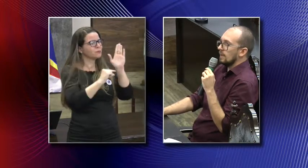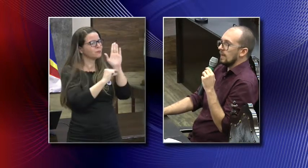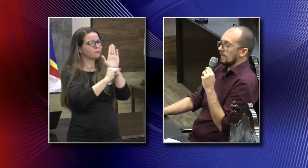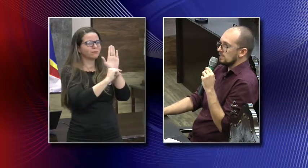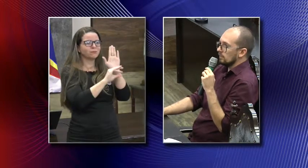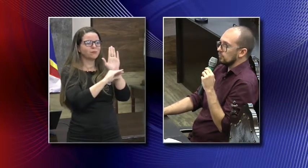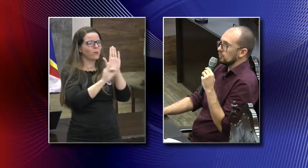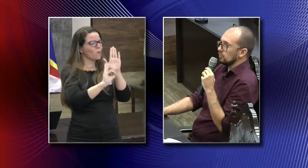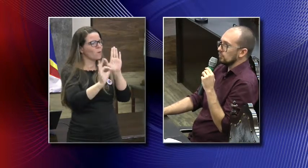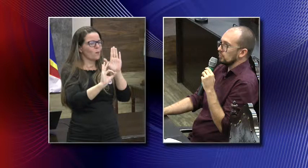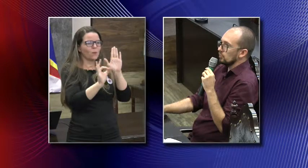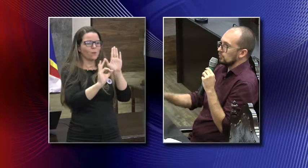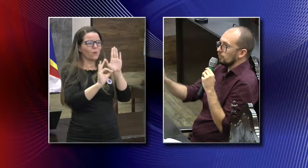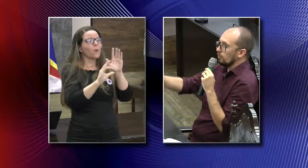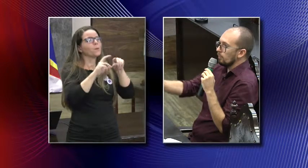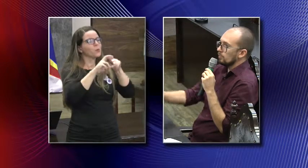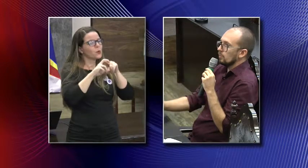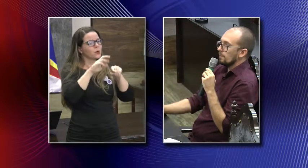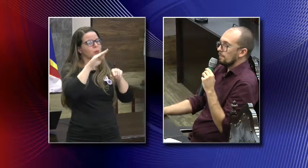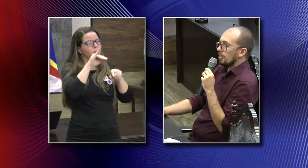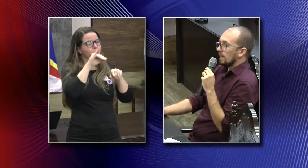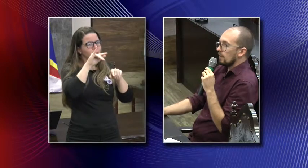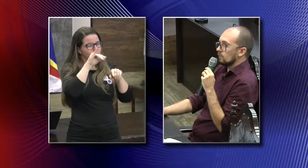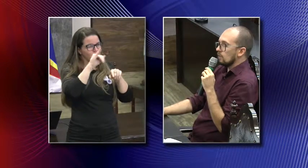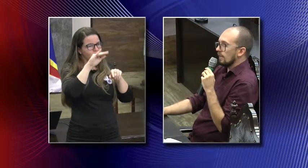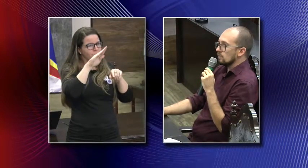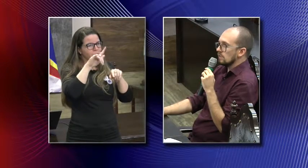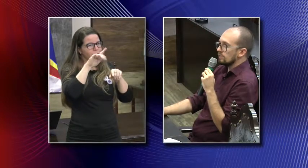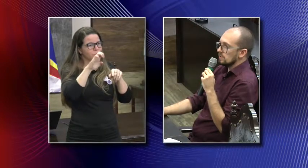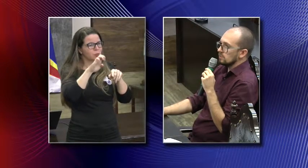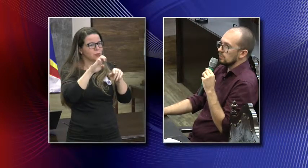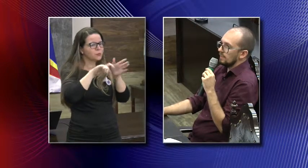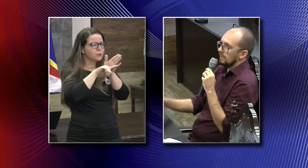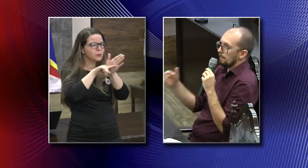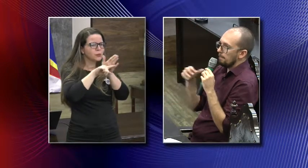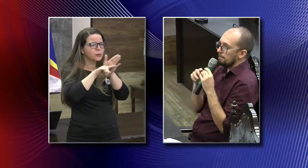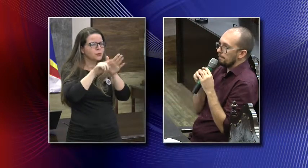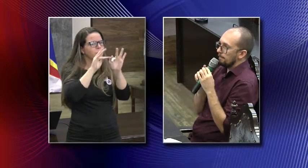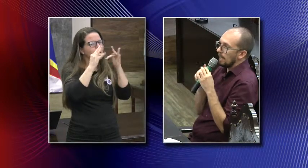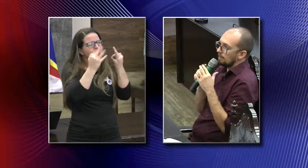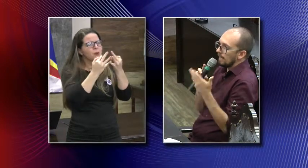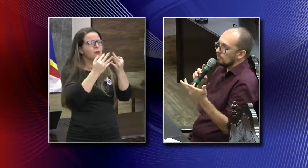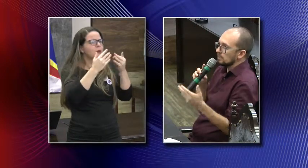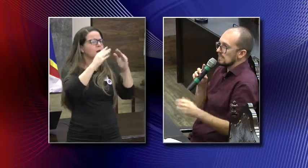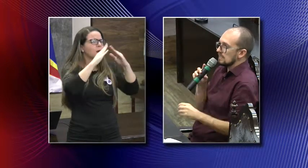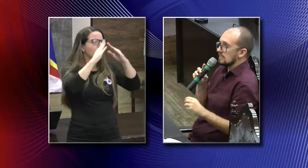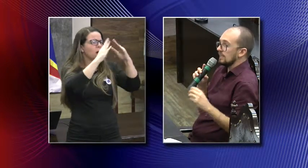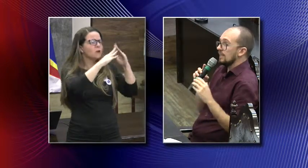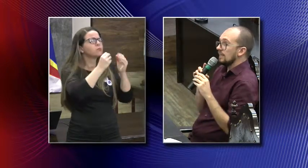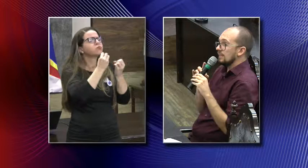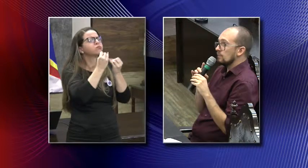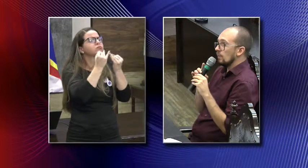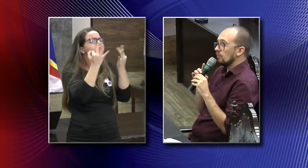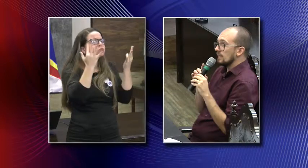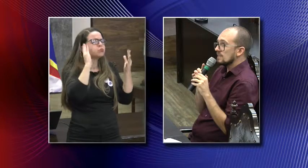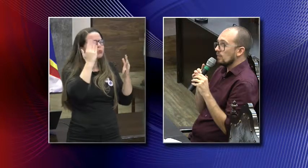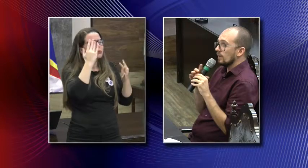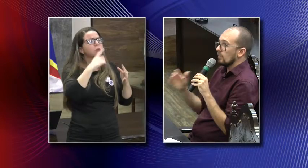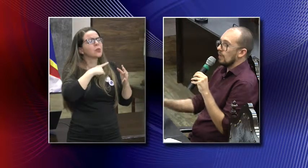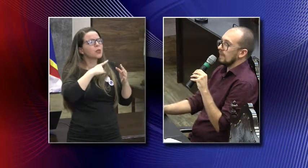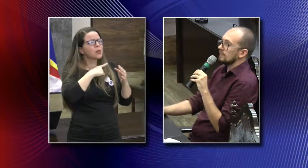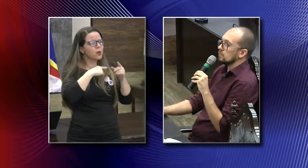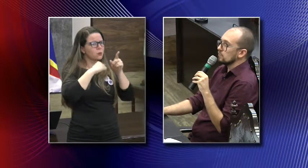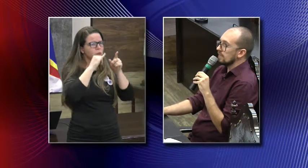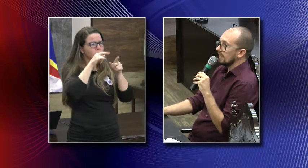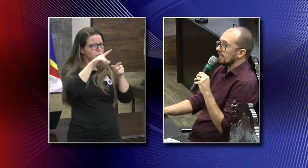para a questão do público usuário do serviço para autistas, né? E isso acontece agora